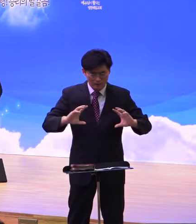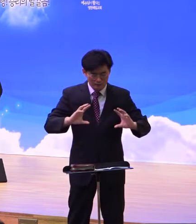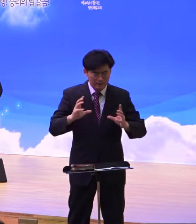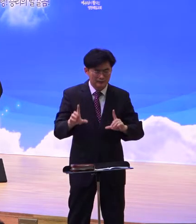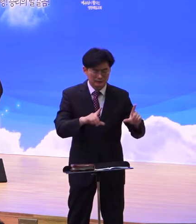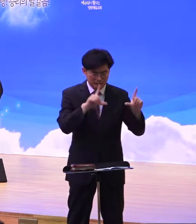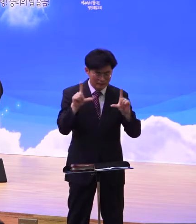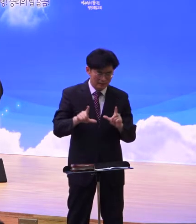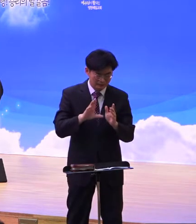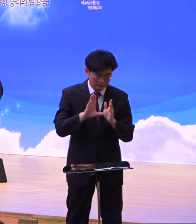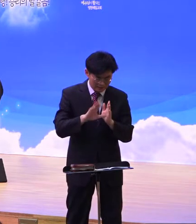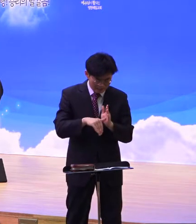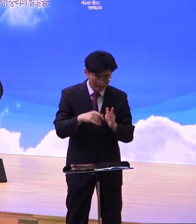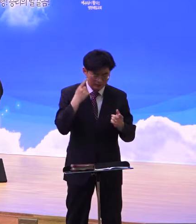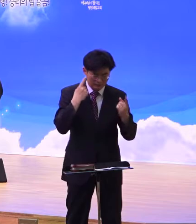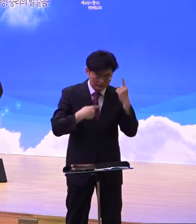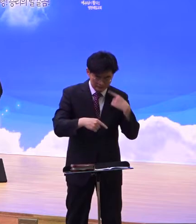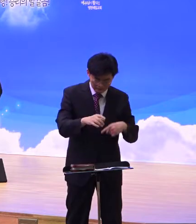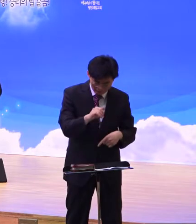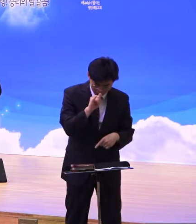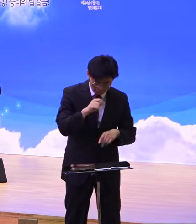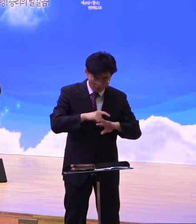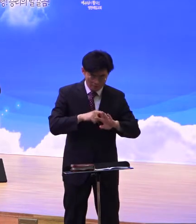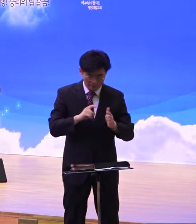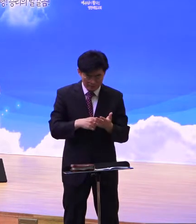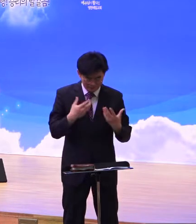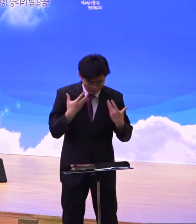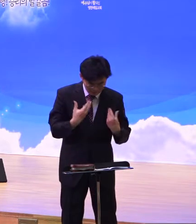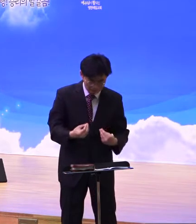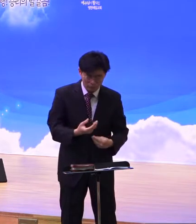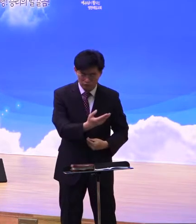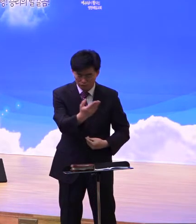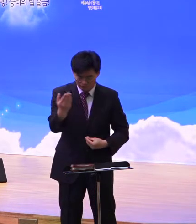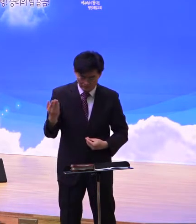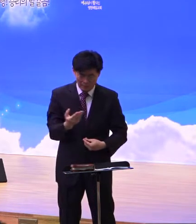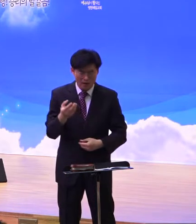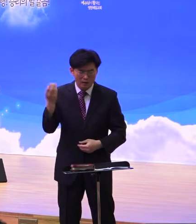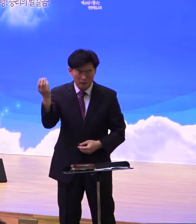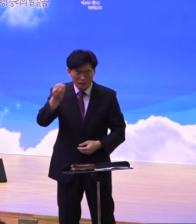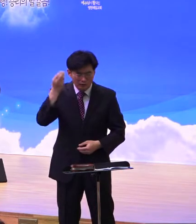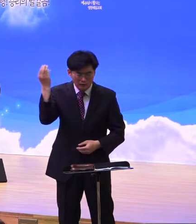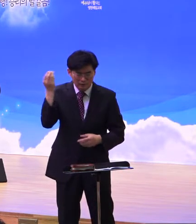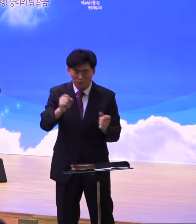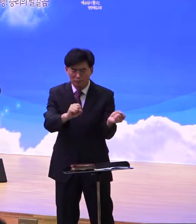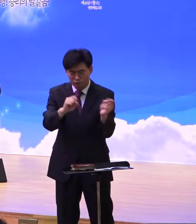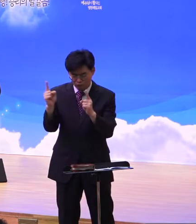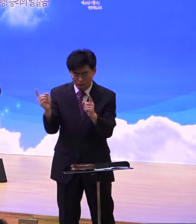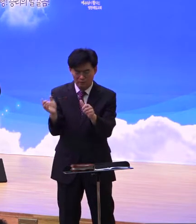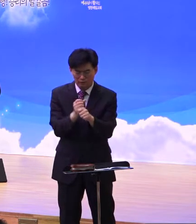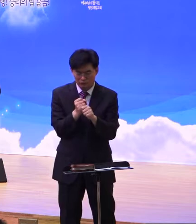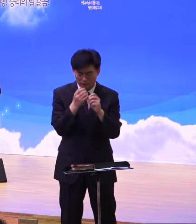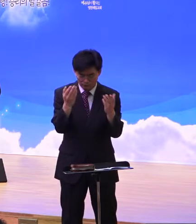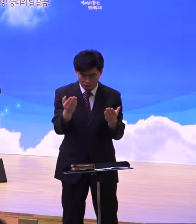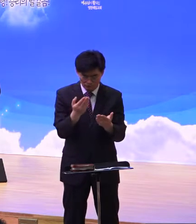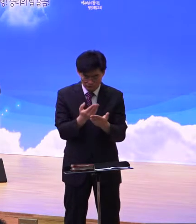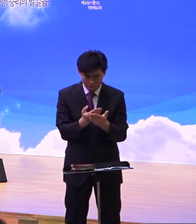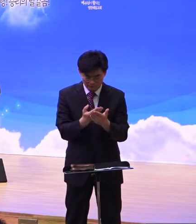우리의 심령이 변화되고 성령의 열매를 맺을 수 있는 귀한 예배의 시간이 되게